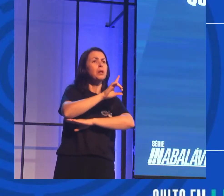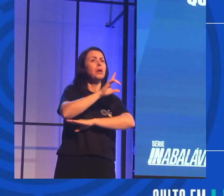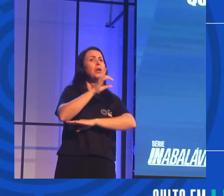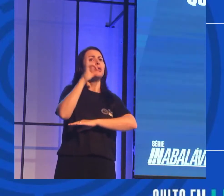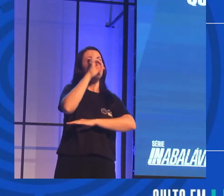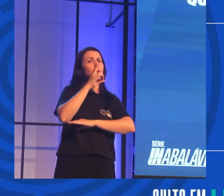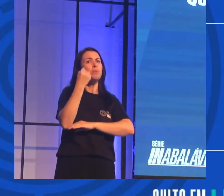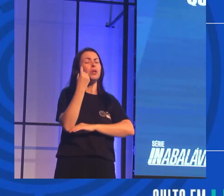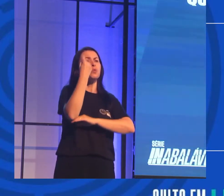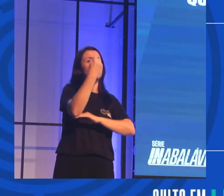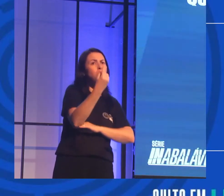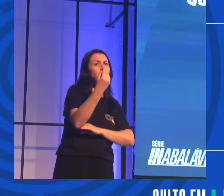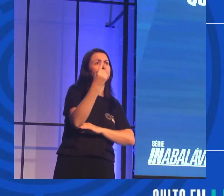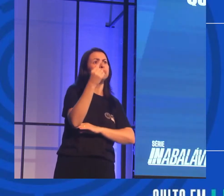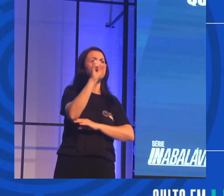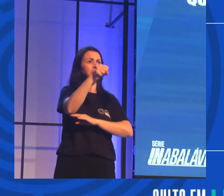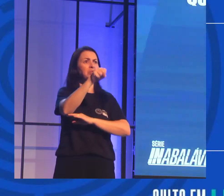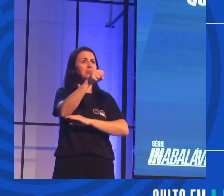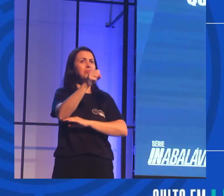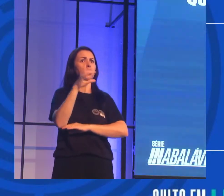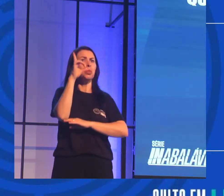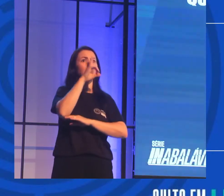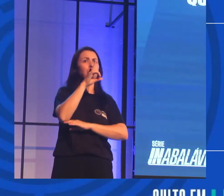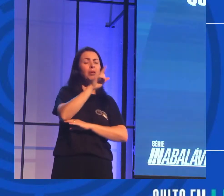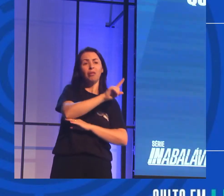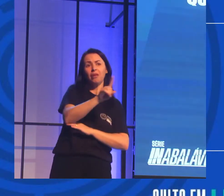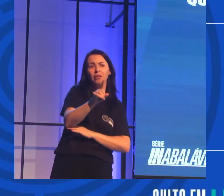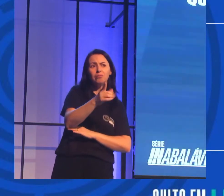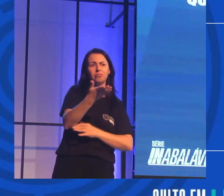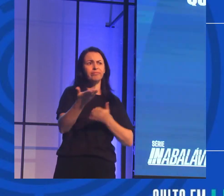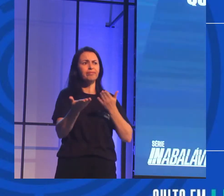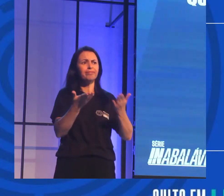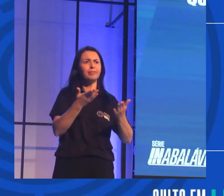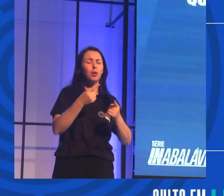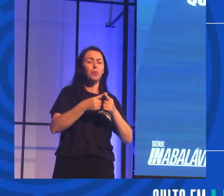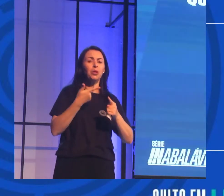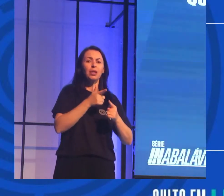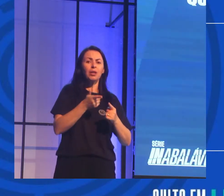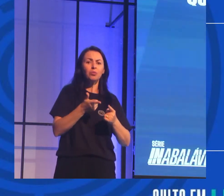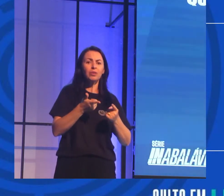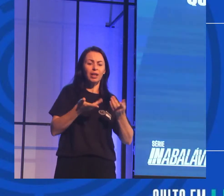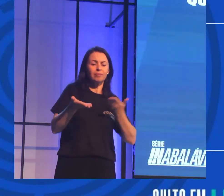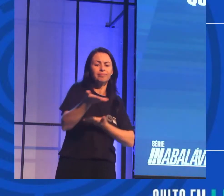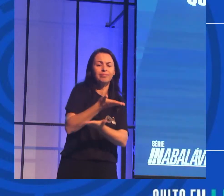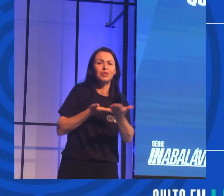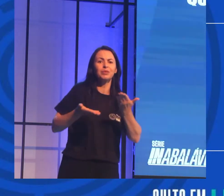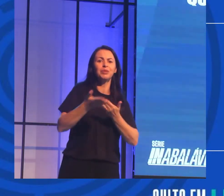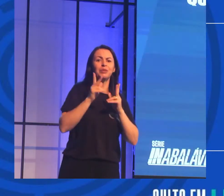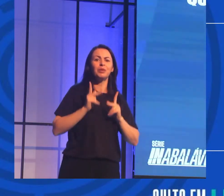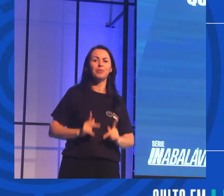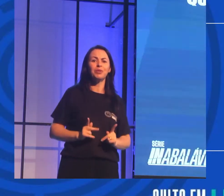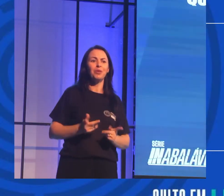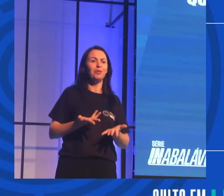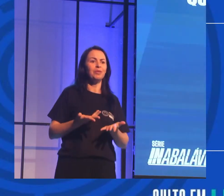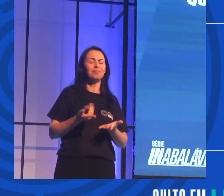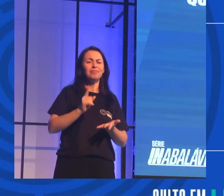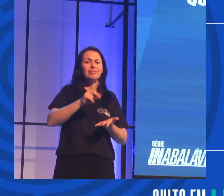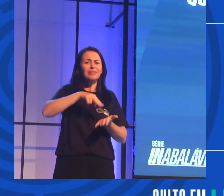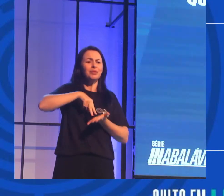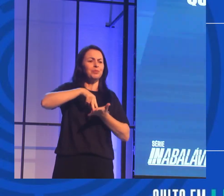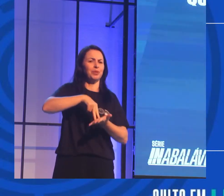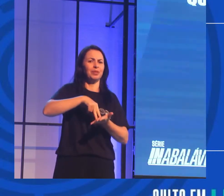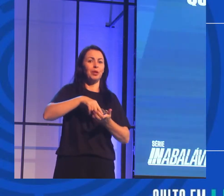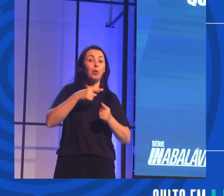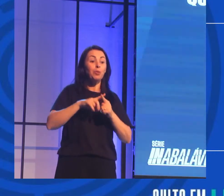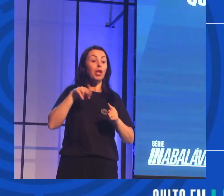consistente. Você não estar em comunhão com outras pessoas não é consistente. Não é o que fazemos ocasionalmente que muda, mas